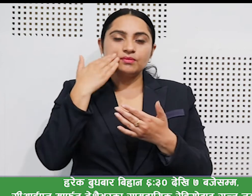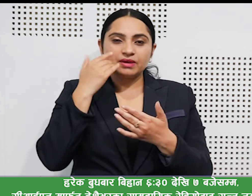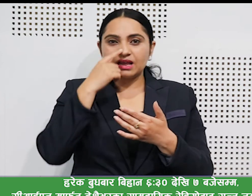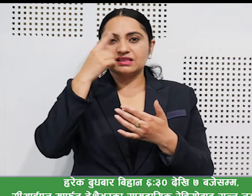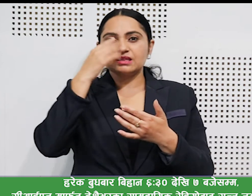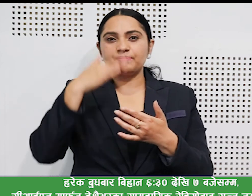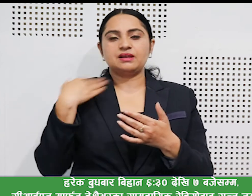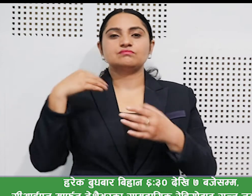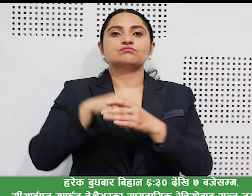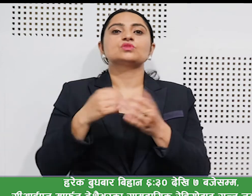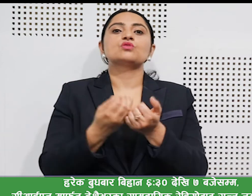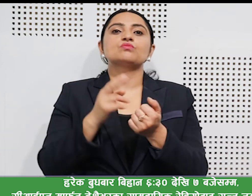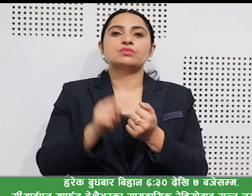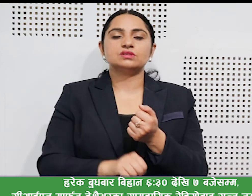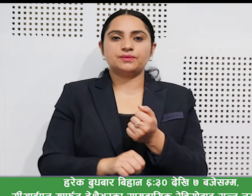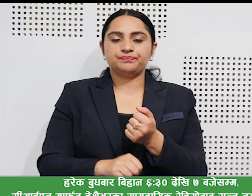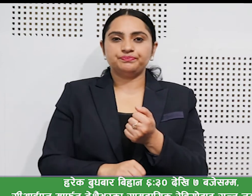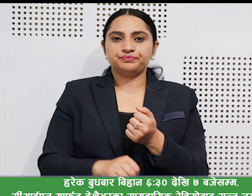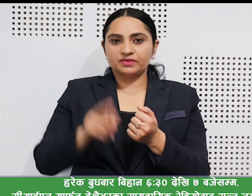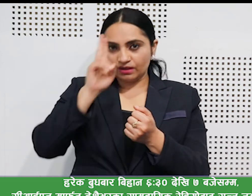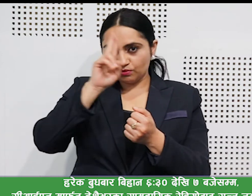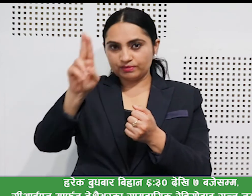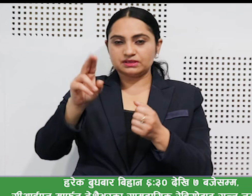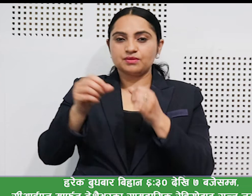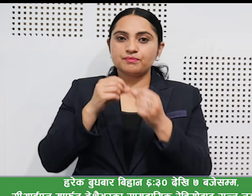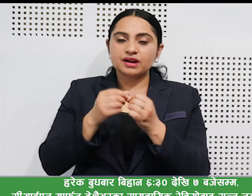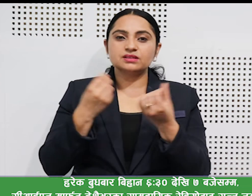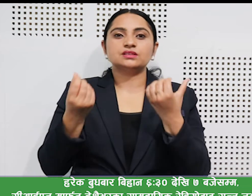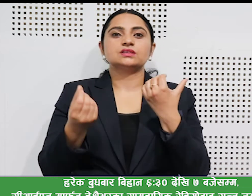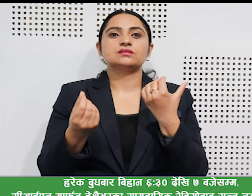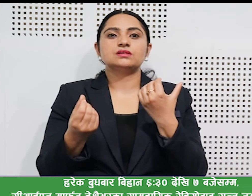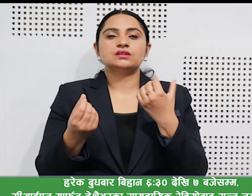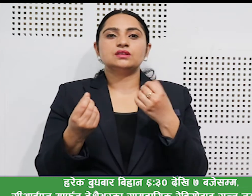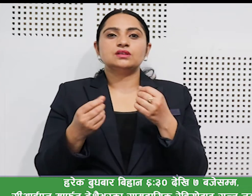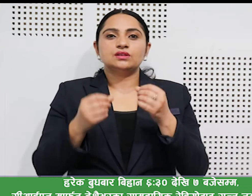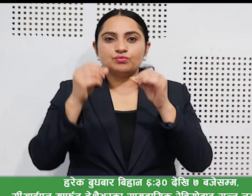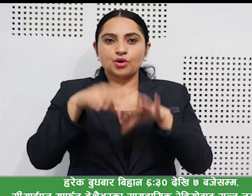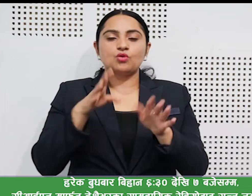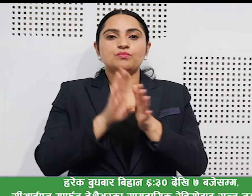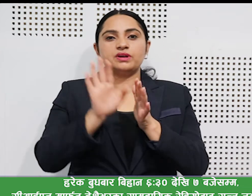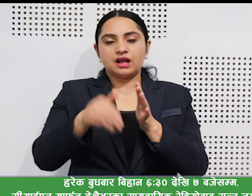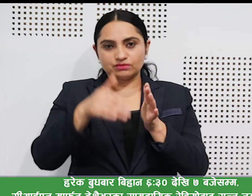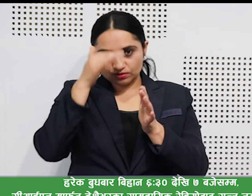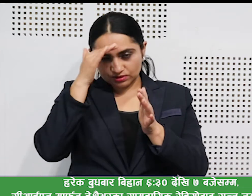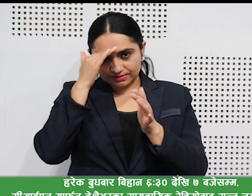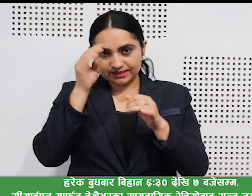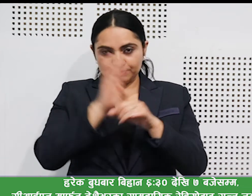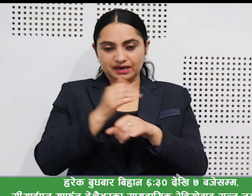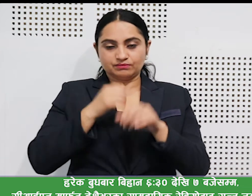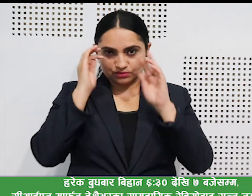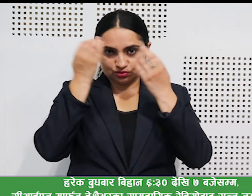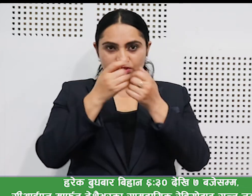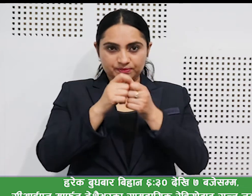त्यसले भोलिको दिनमा कदाचित प्राकृतिक प्रकोपको कारणले गर्दाखेरि चाहिँ विपद आइलाग्यो भने त्यस्तो बेलामा चाहिँ आफू सुरक्षित हुने,